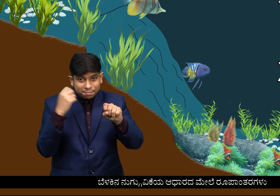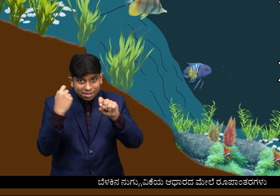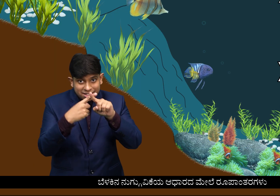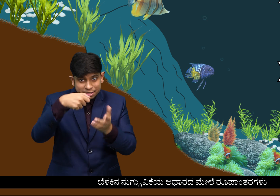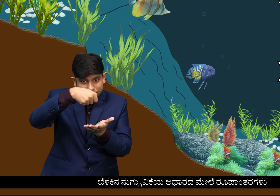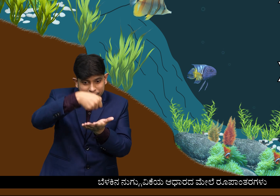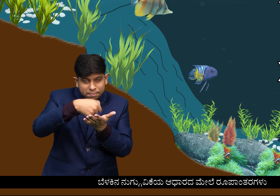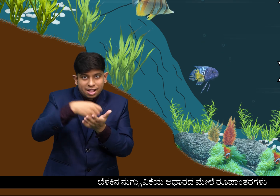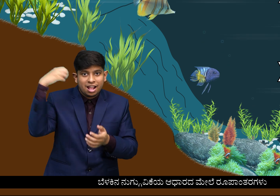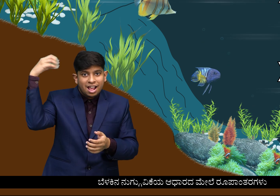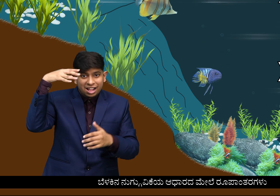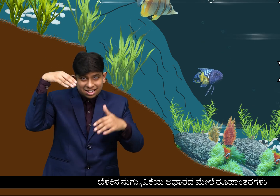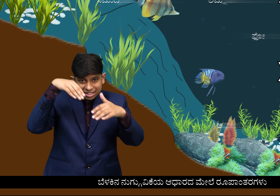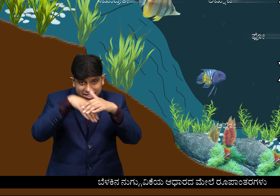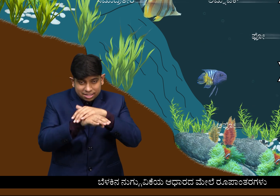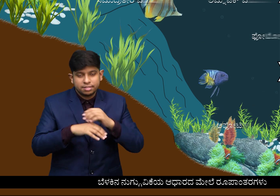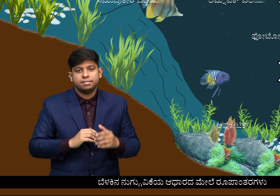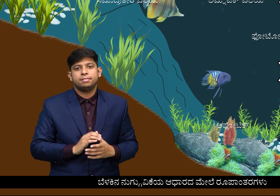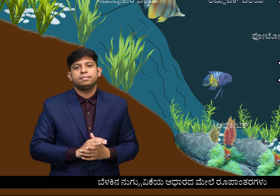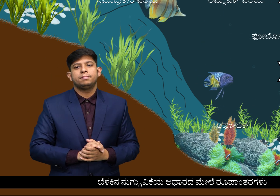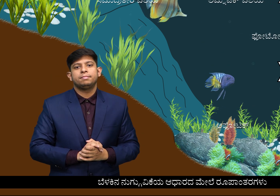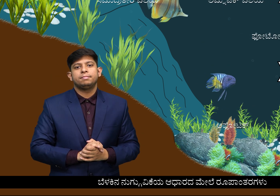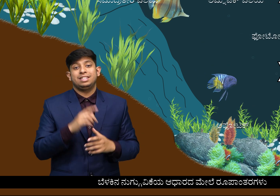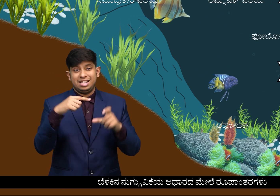ಬೆಳಕಿನ ಆಧಾರದ ಮೇಲೆ ರೂಪಾಂತರಗಳು.